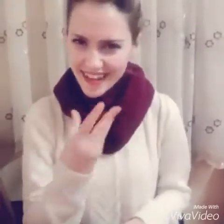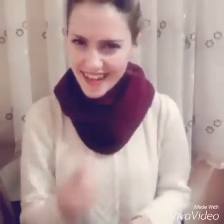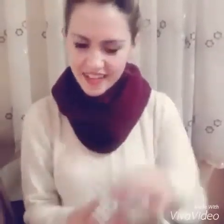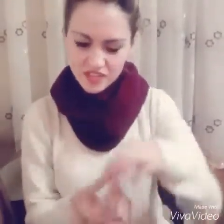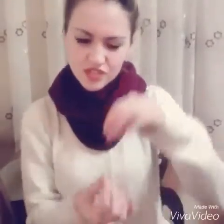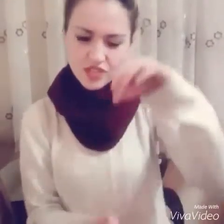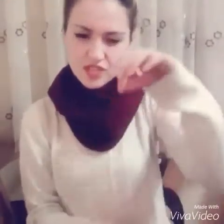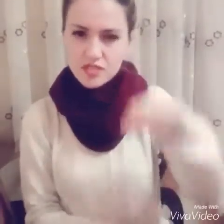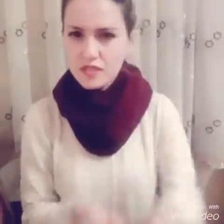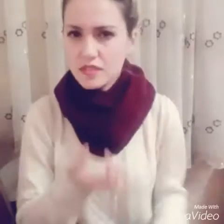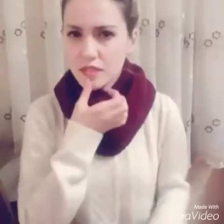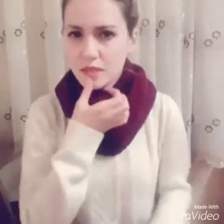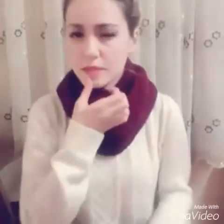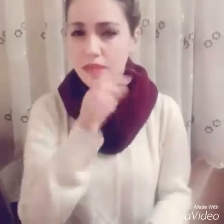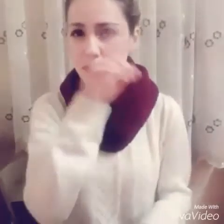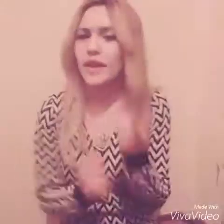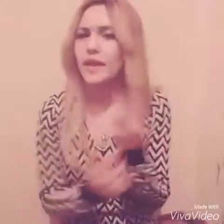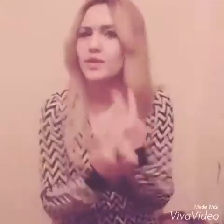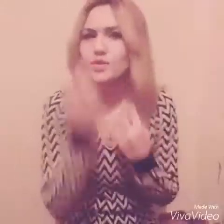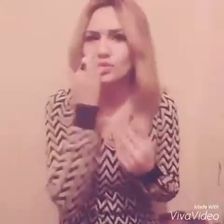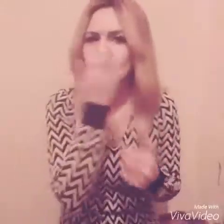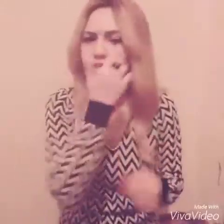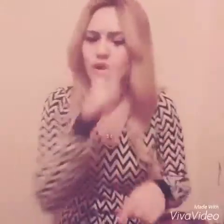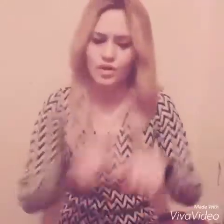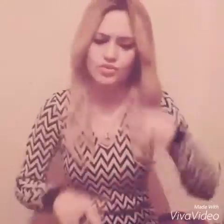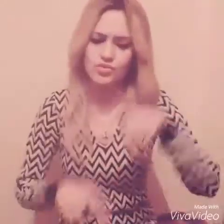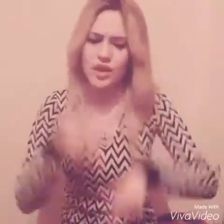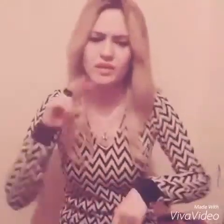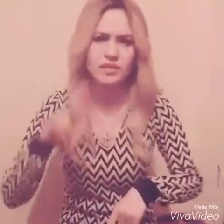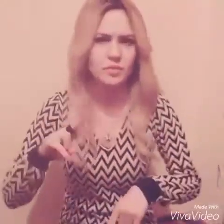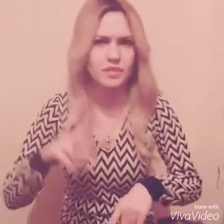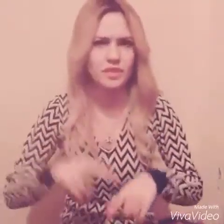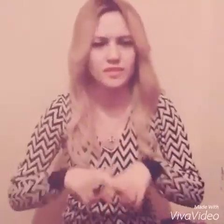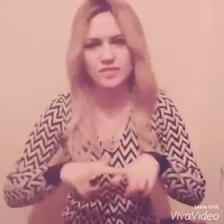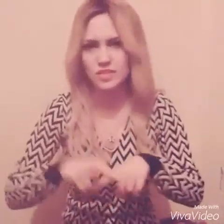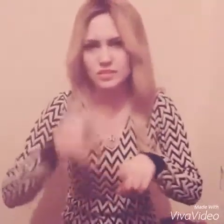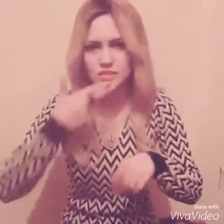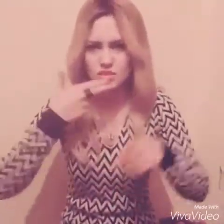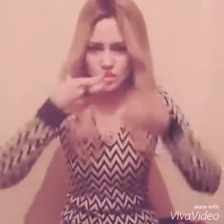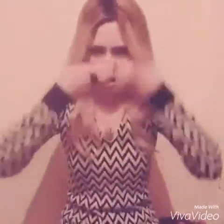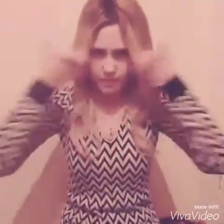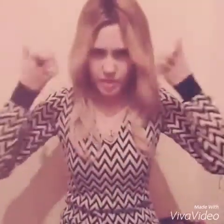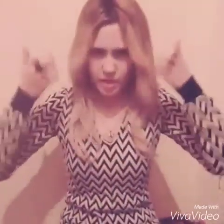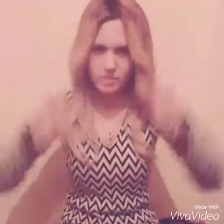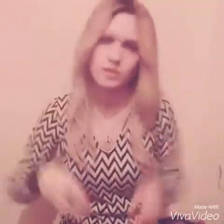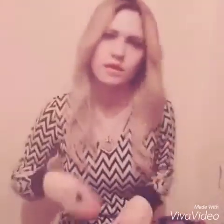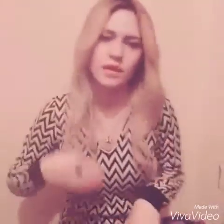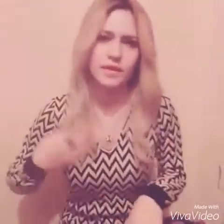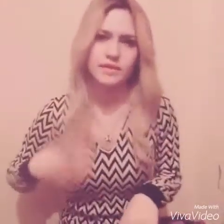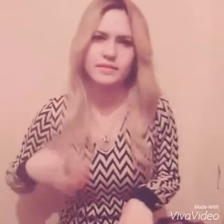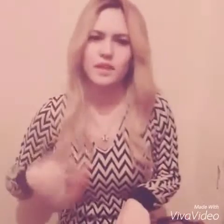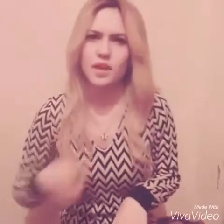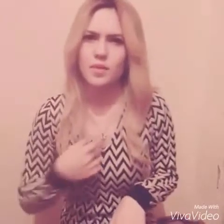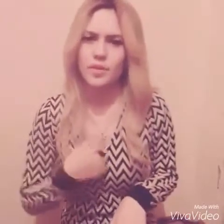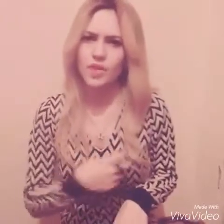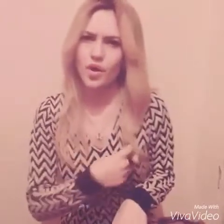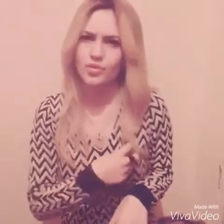kaş küçük. gözleri hançer gibi keskin dişi kaplan. İster bana